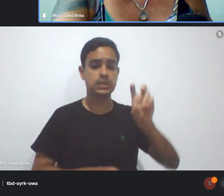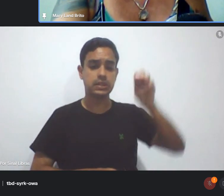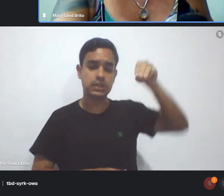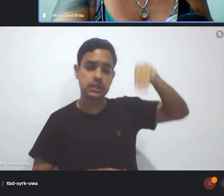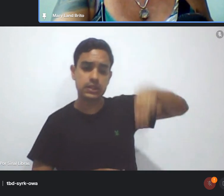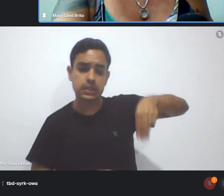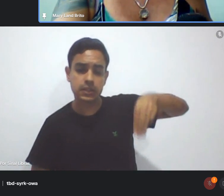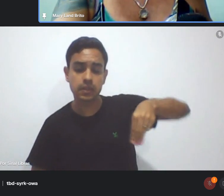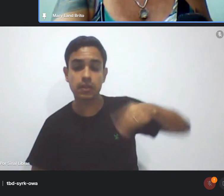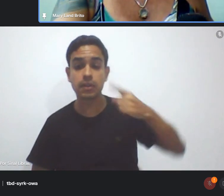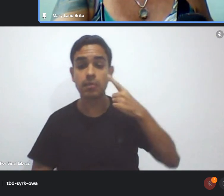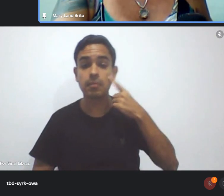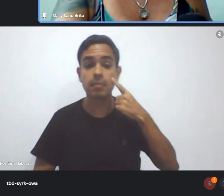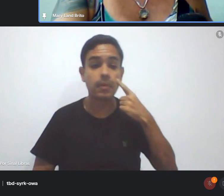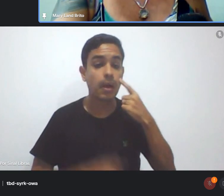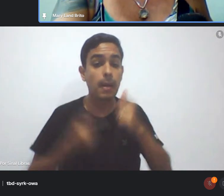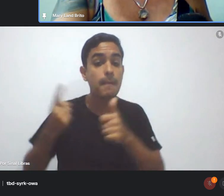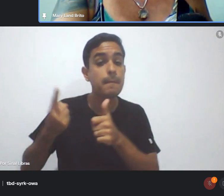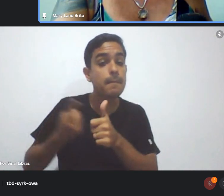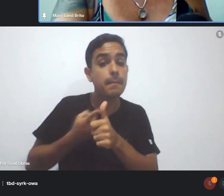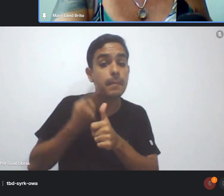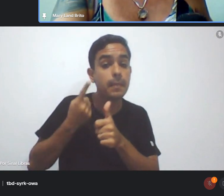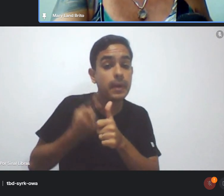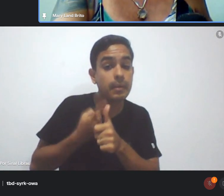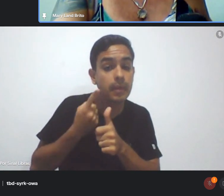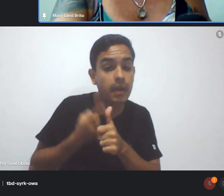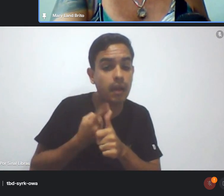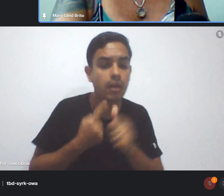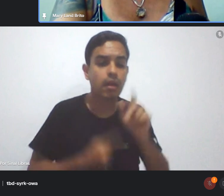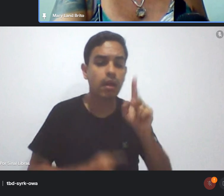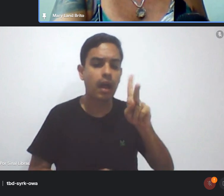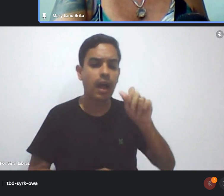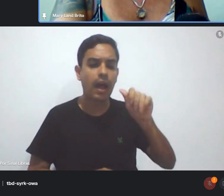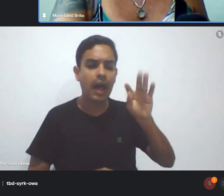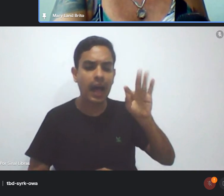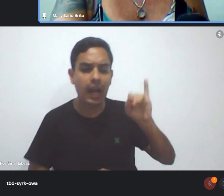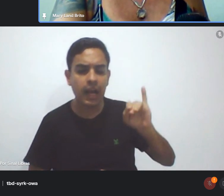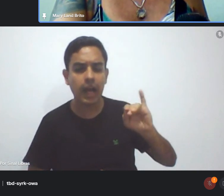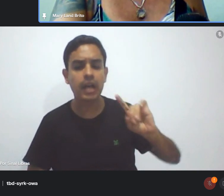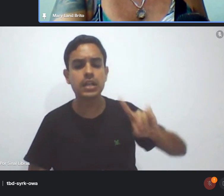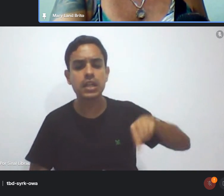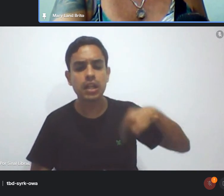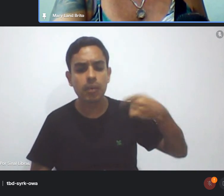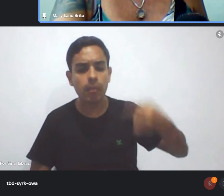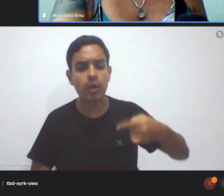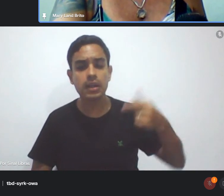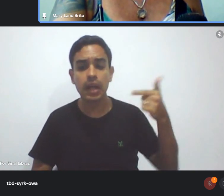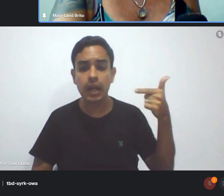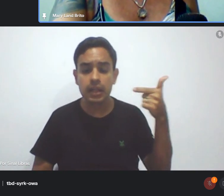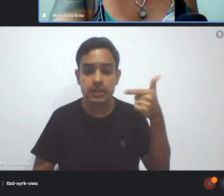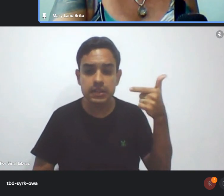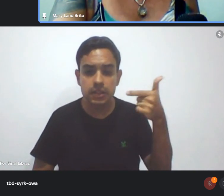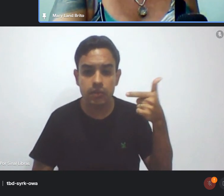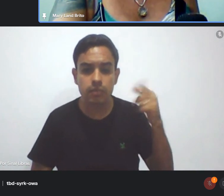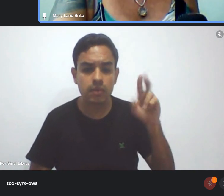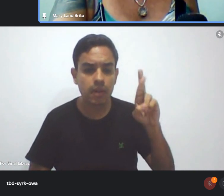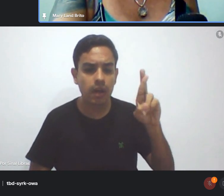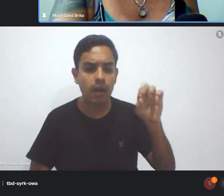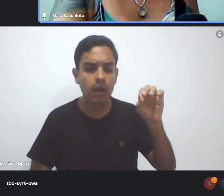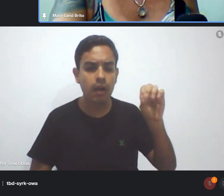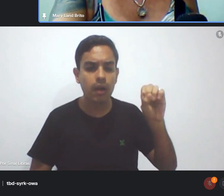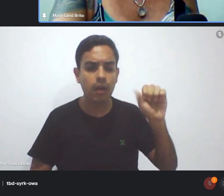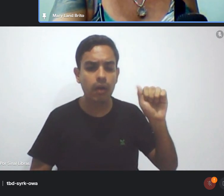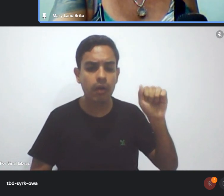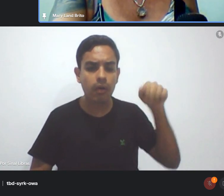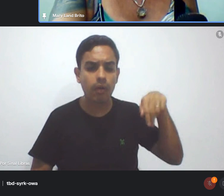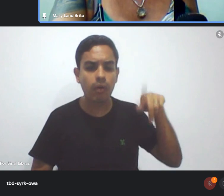fila, aqui está a Kátia e a Rosângela, né? Do Semeando Inclusão, estava com a mão levantada também. Não sei se tu